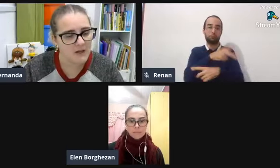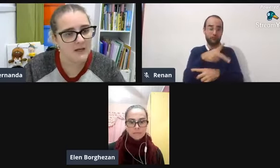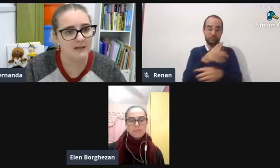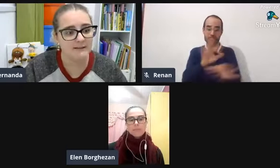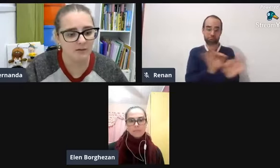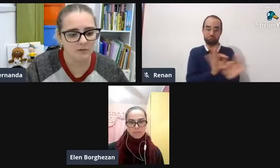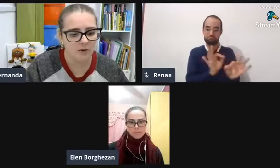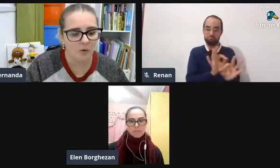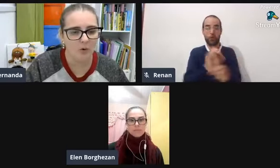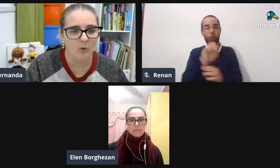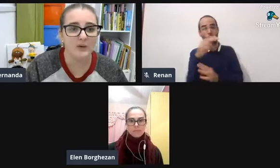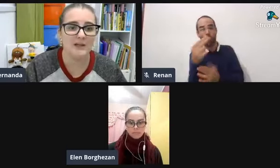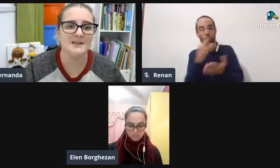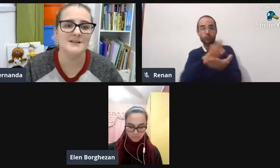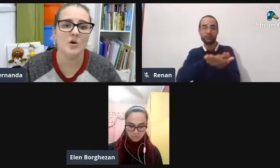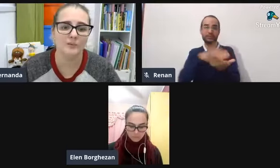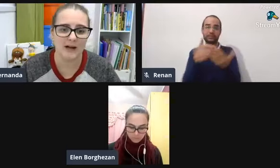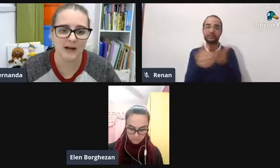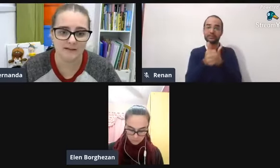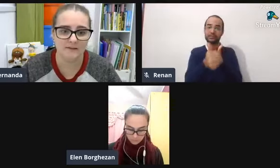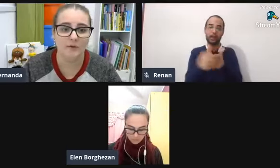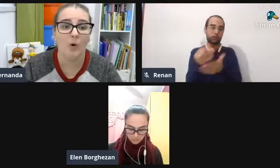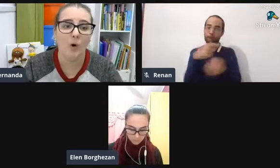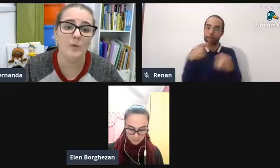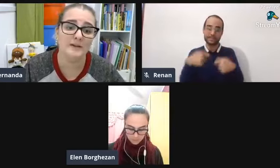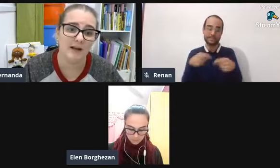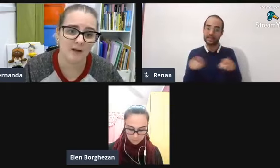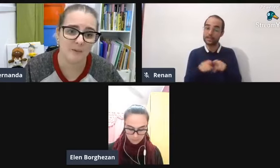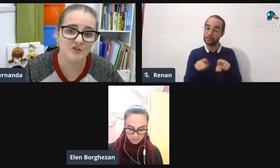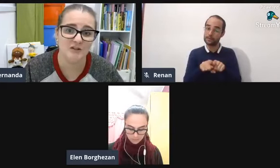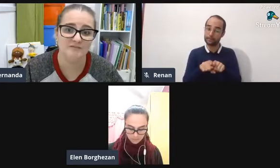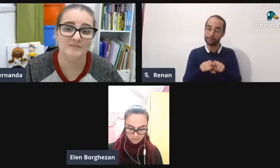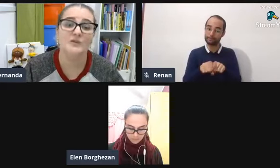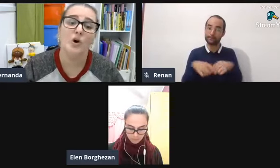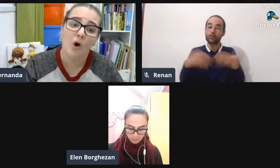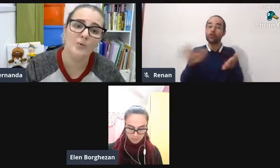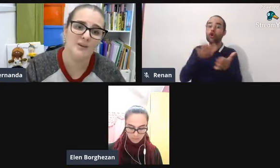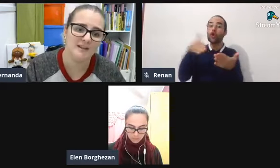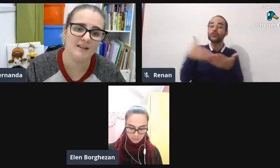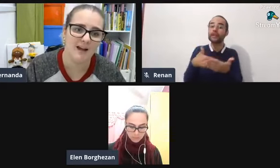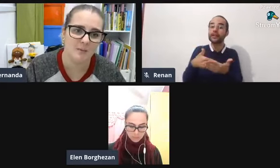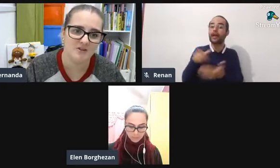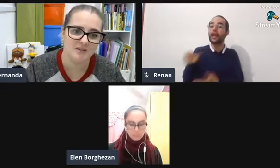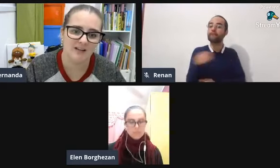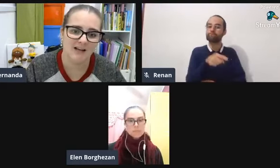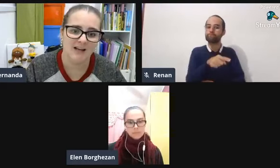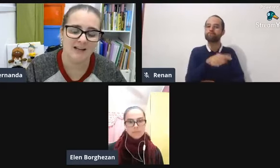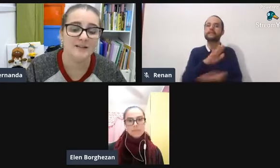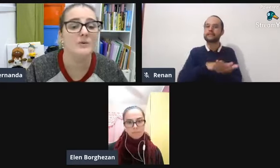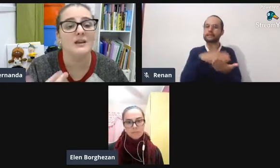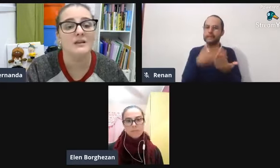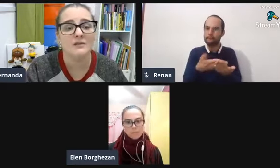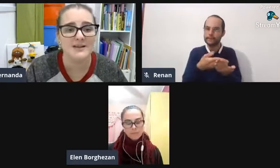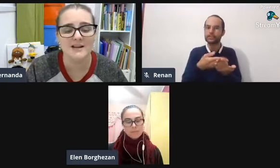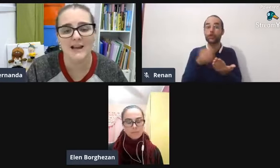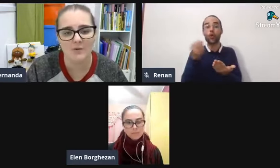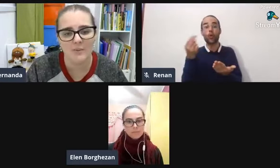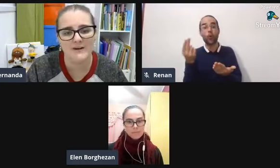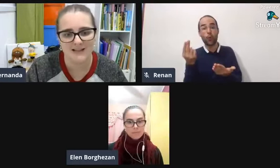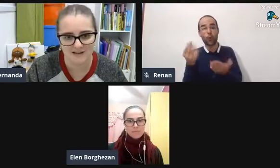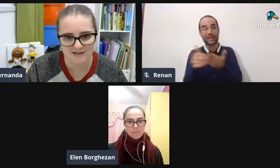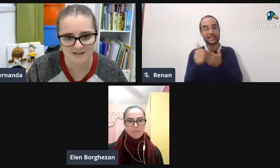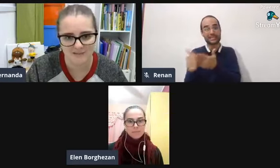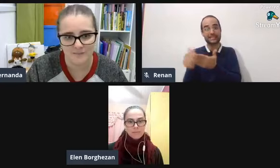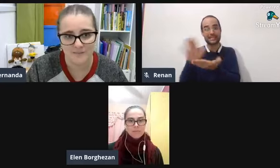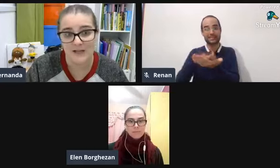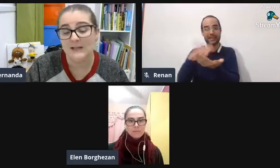guia-intérprete. Então, o que se contrata? Ou um intérprete ou um guia-intérprete. Então, quem é que vai ensinar a língua